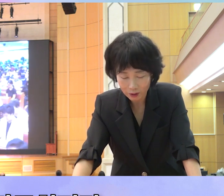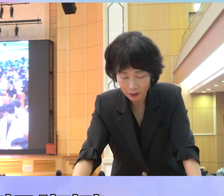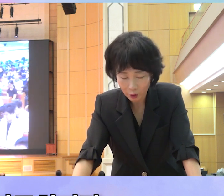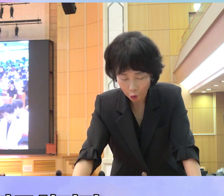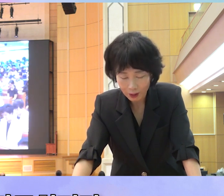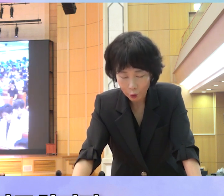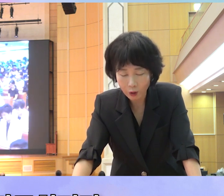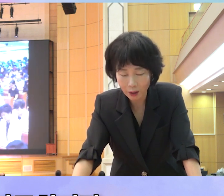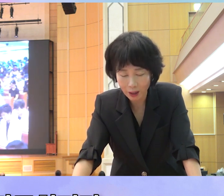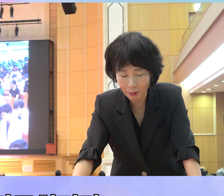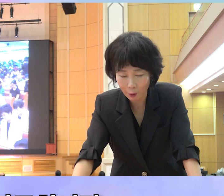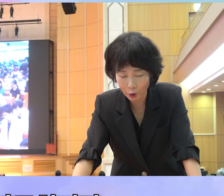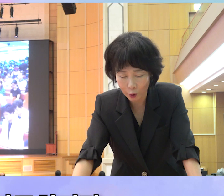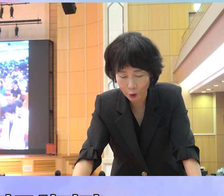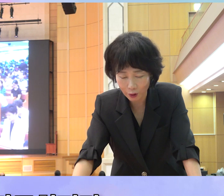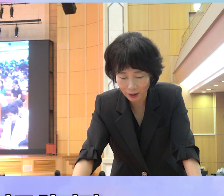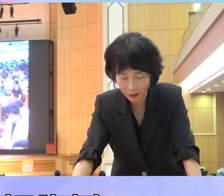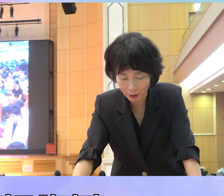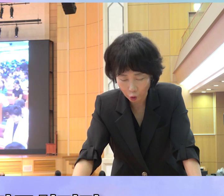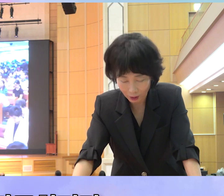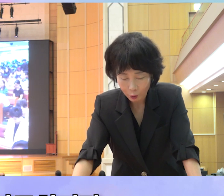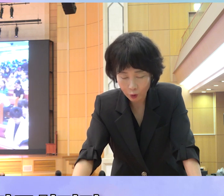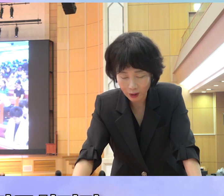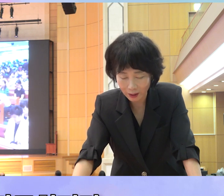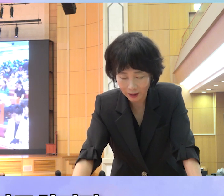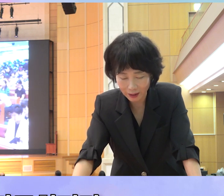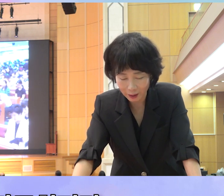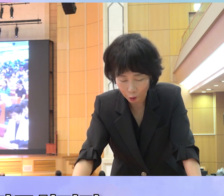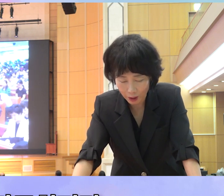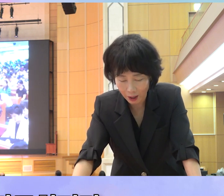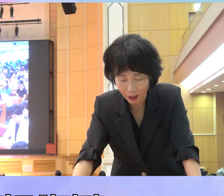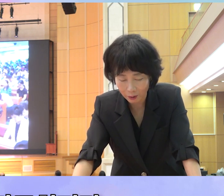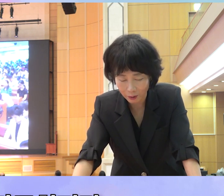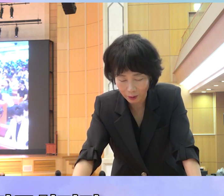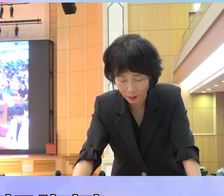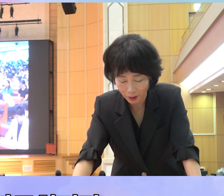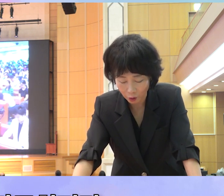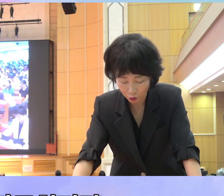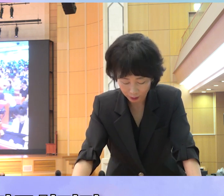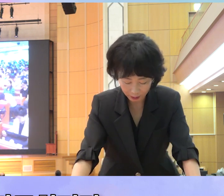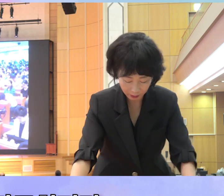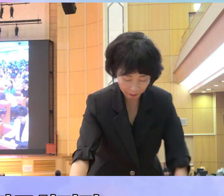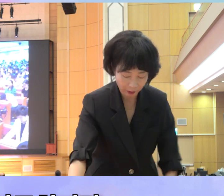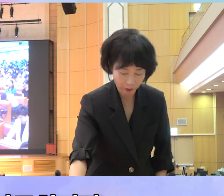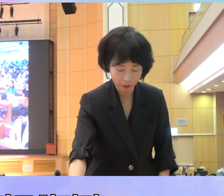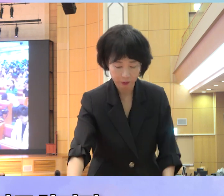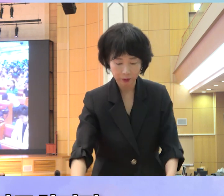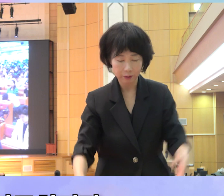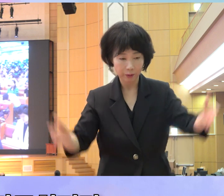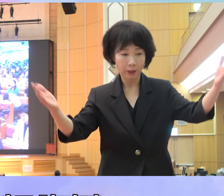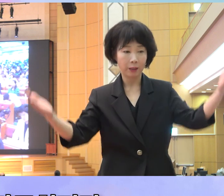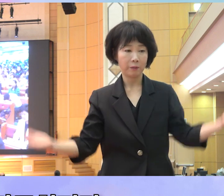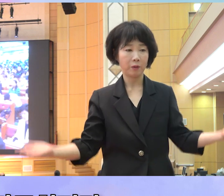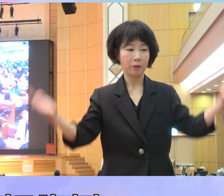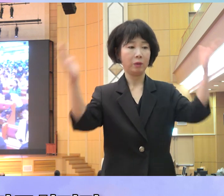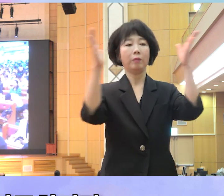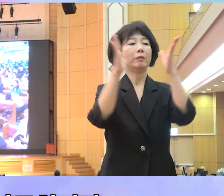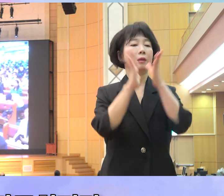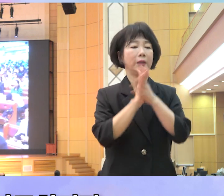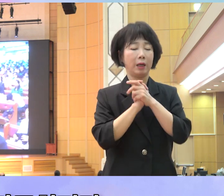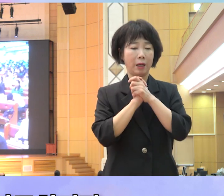권능이 나의 능력이 되기를 이 시간 다시 한번 주님 앞에 고백하고 기도합니다. 감사드리고 예수님의